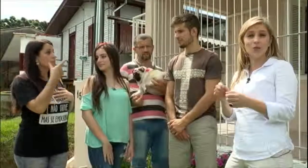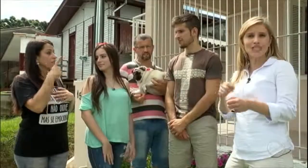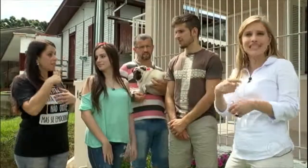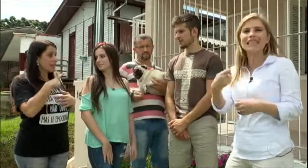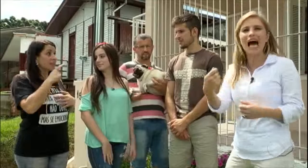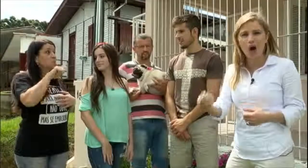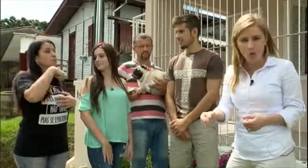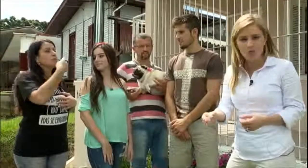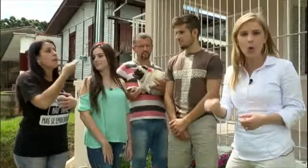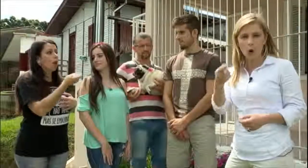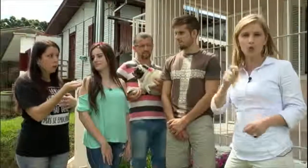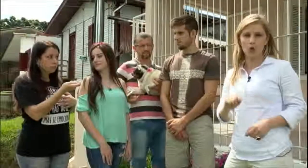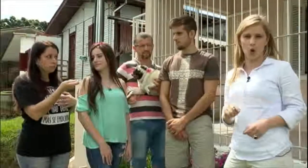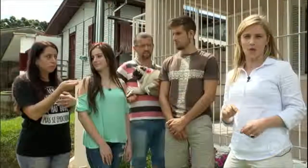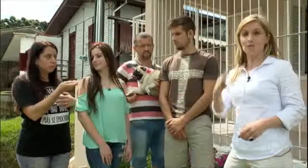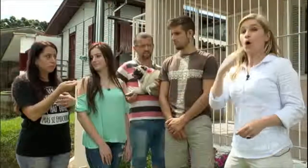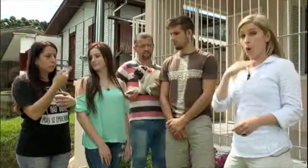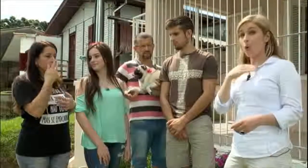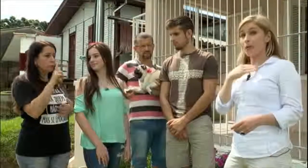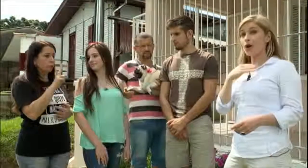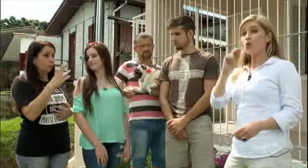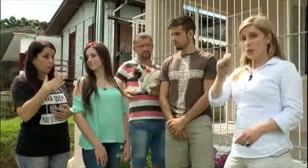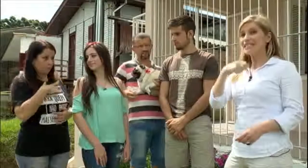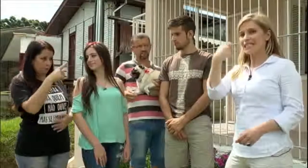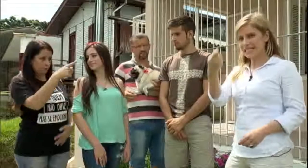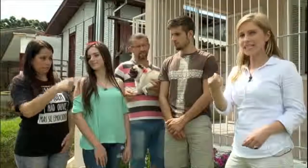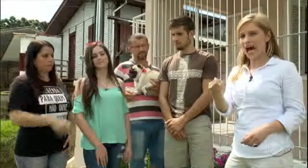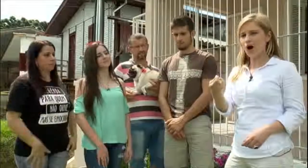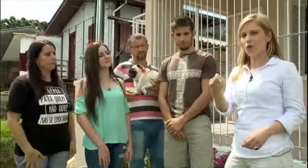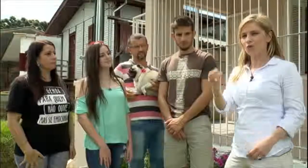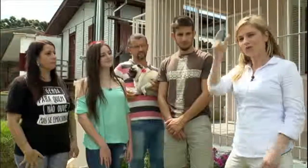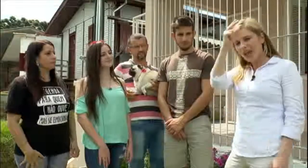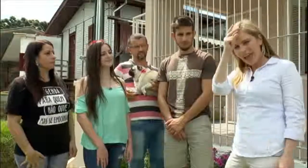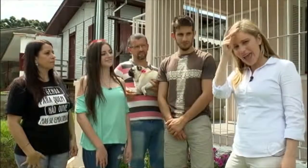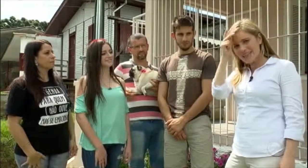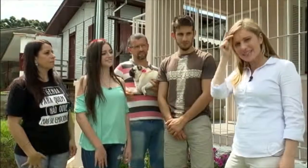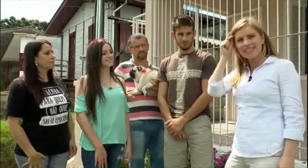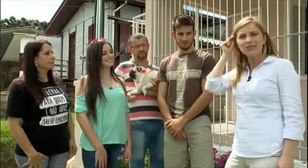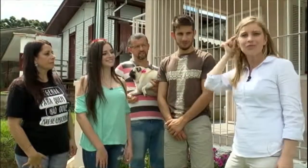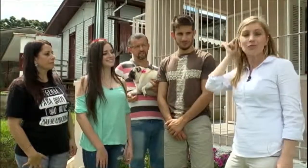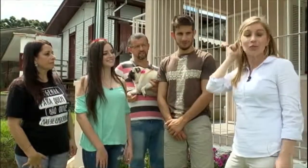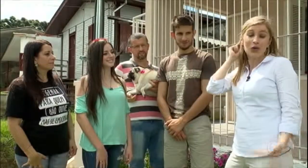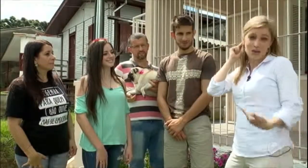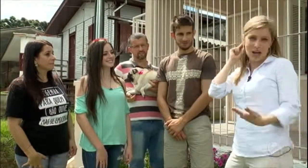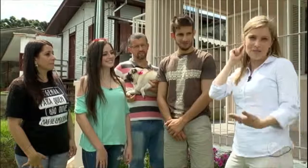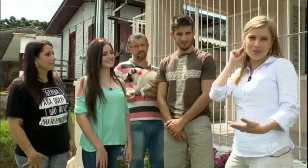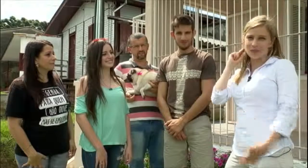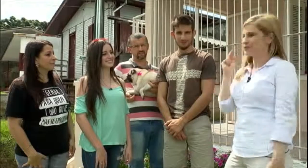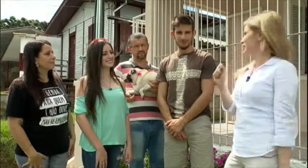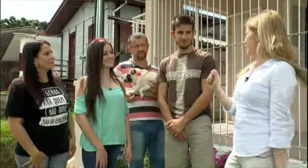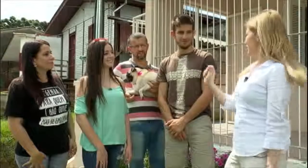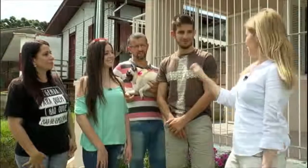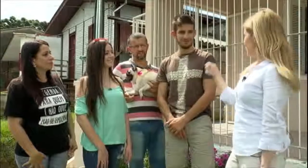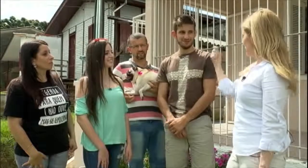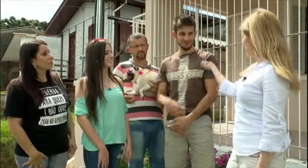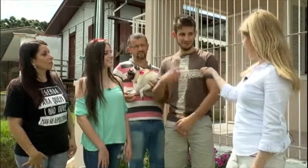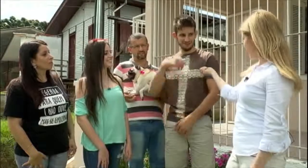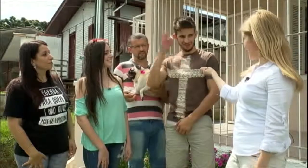um sinal como nome. O meu sinal é esse. Por causa do cabelo. O Andrei,